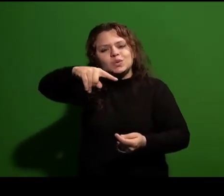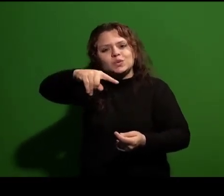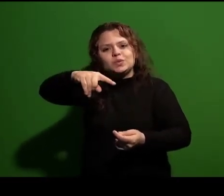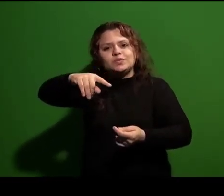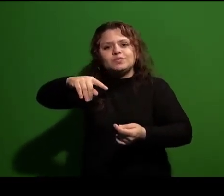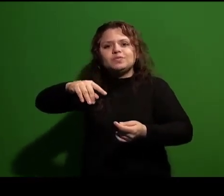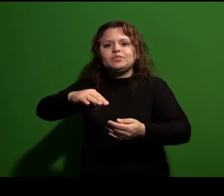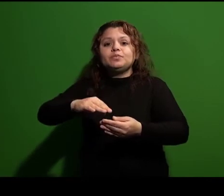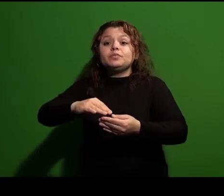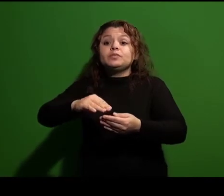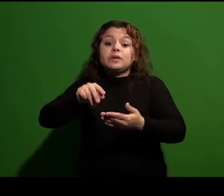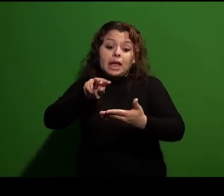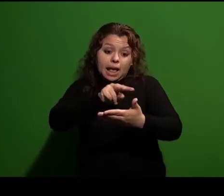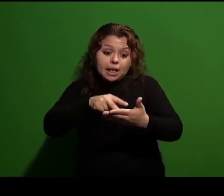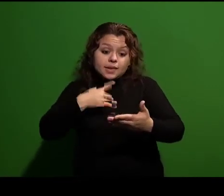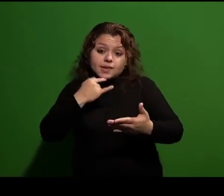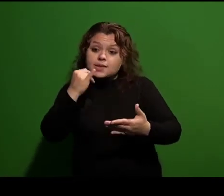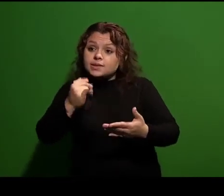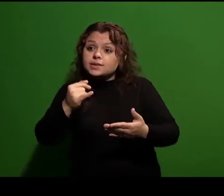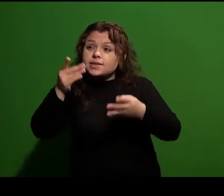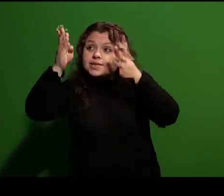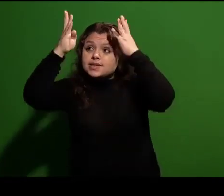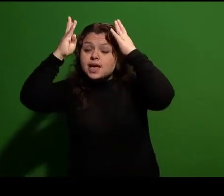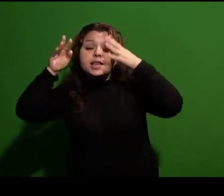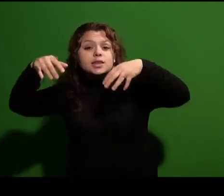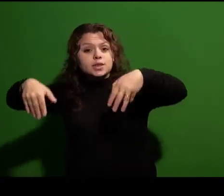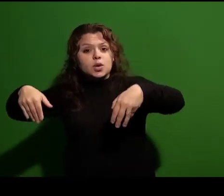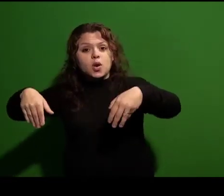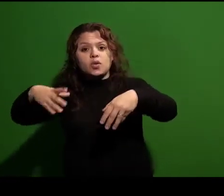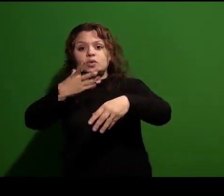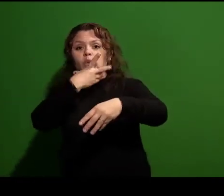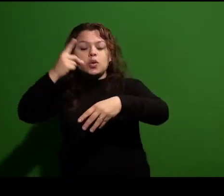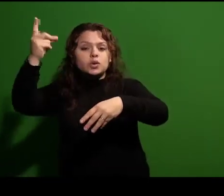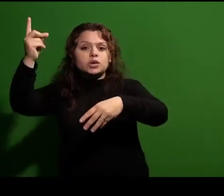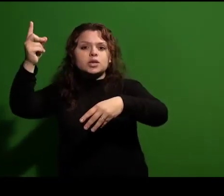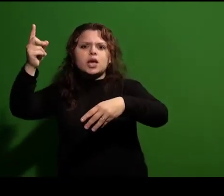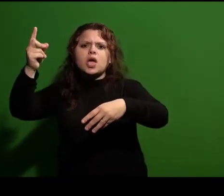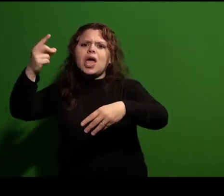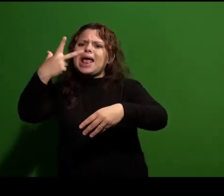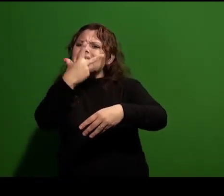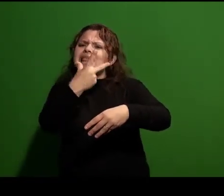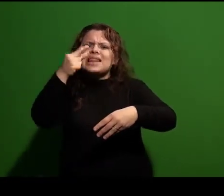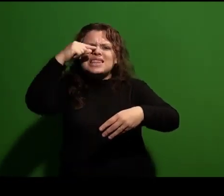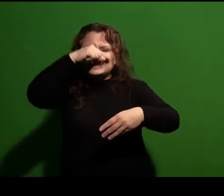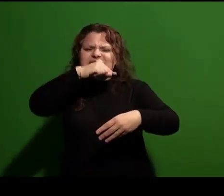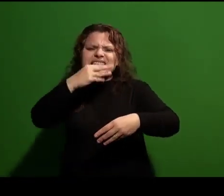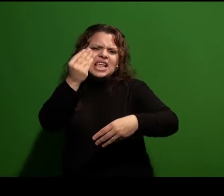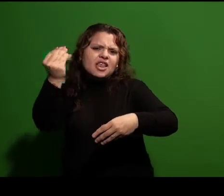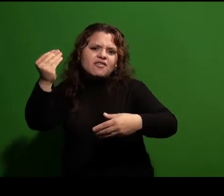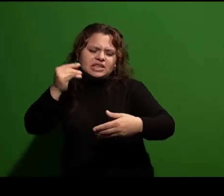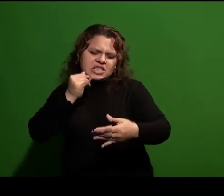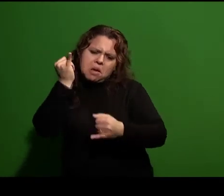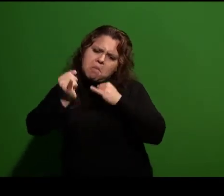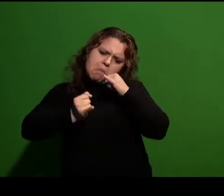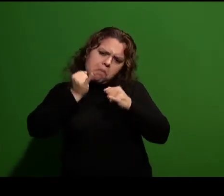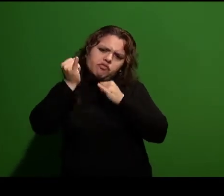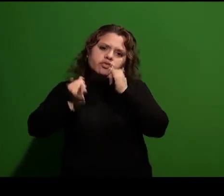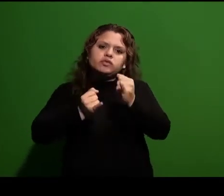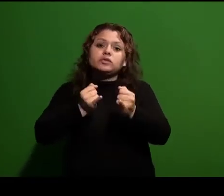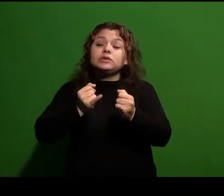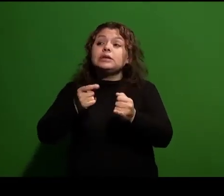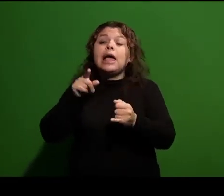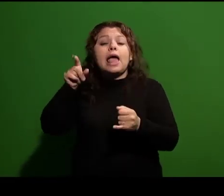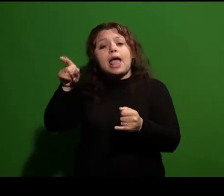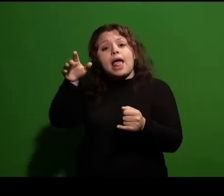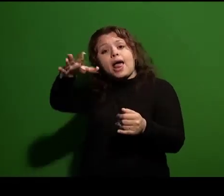nosotros? El Apocalipsis menciona el trono de Dios 37 veces. Esto sucede más que en cualquier otro libro de la